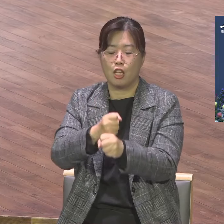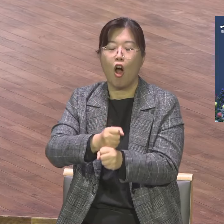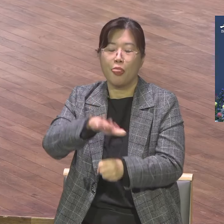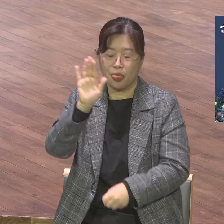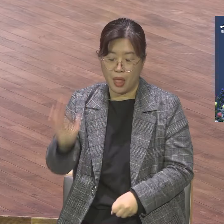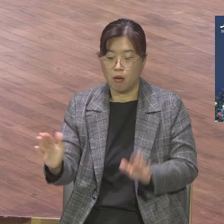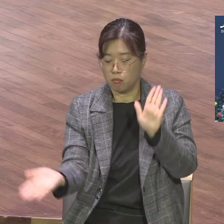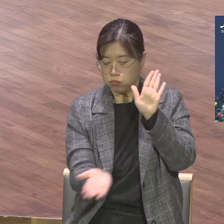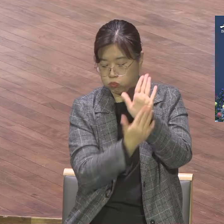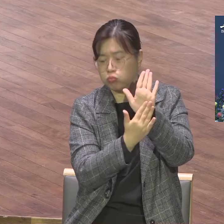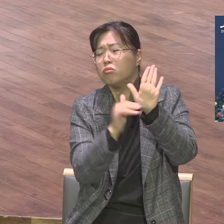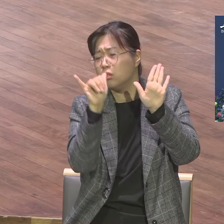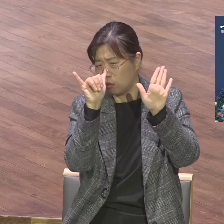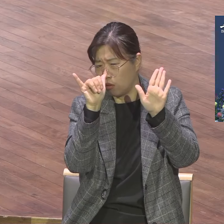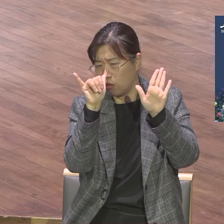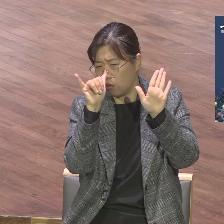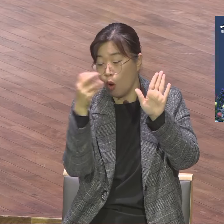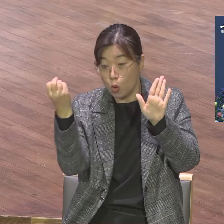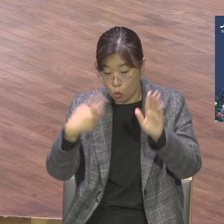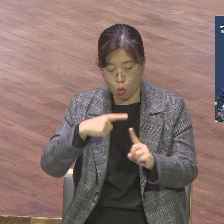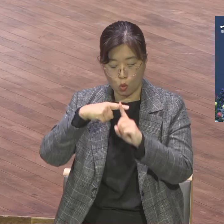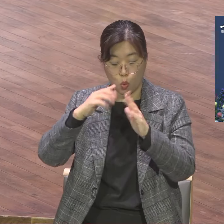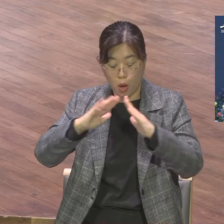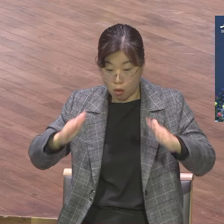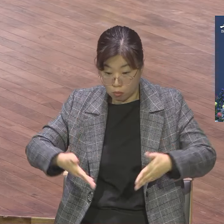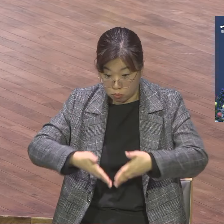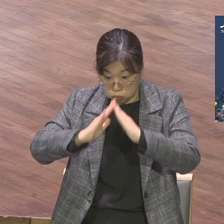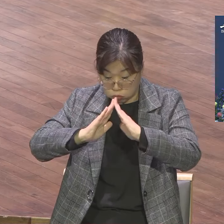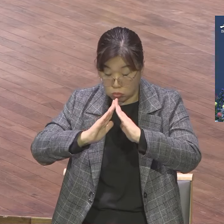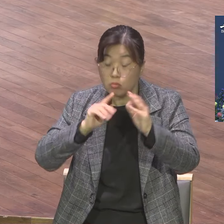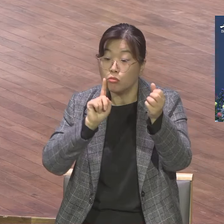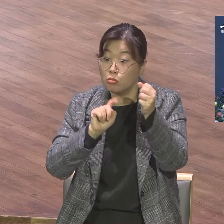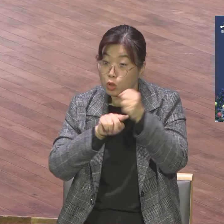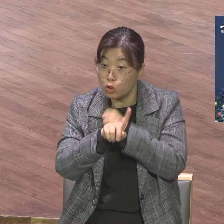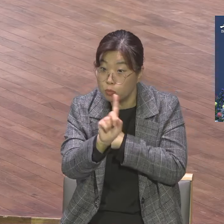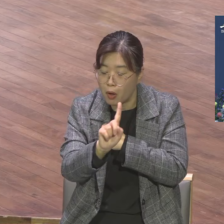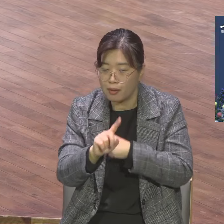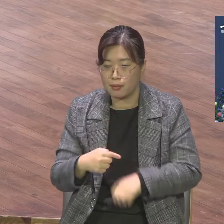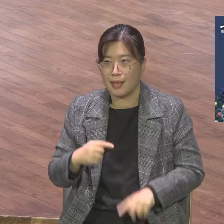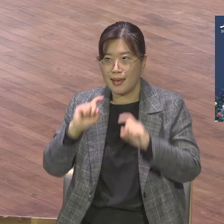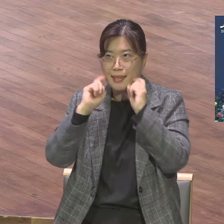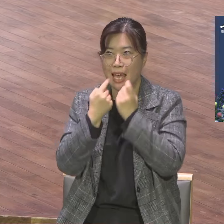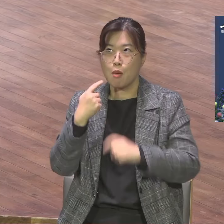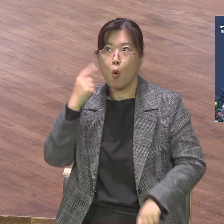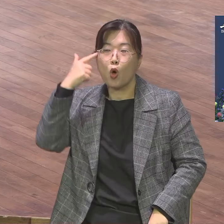하나님의 영광을 위하여. 하나님만 높여야 돼요. 이렇게 누구 개인이 높이면 안 돼요.